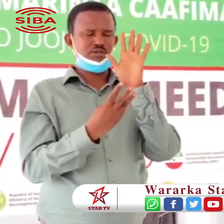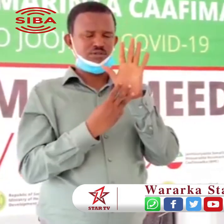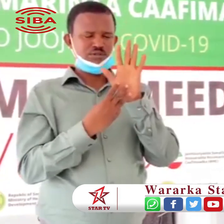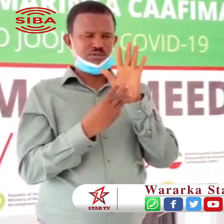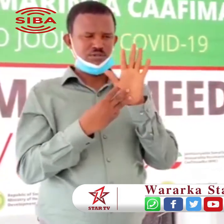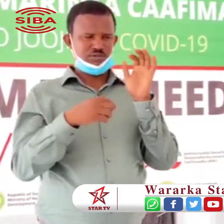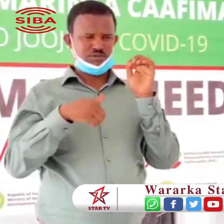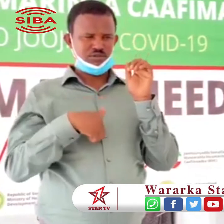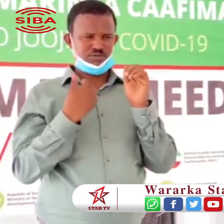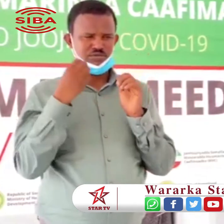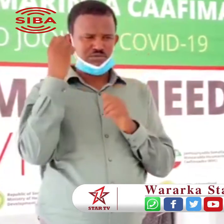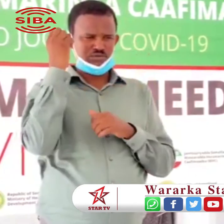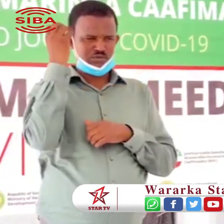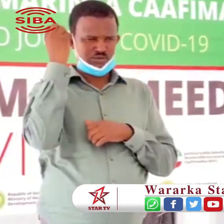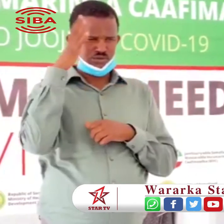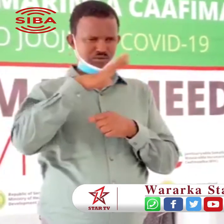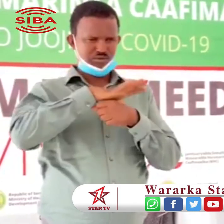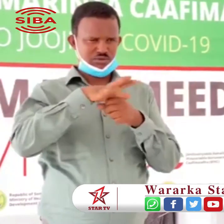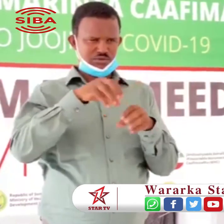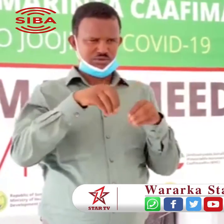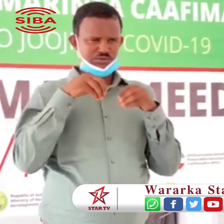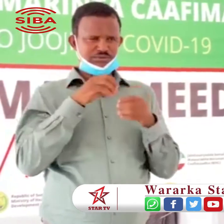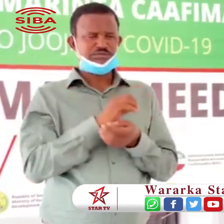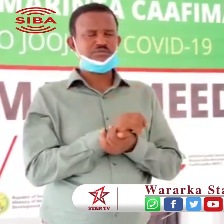18 ka mid ah ayaa laga helay cudurkii.